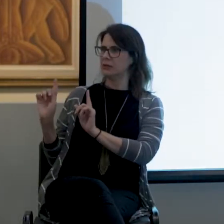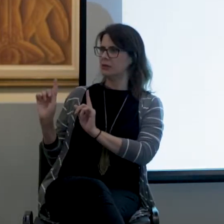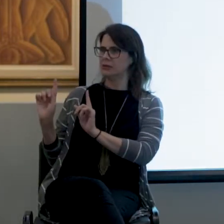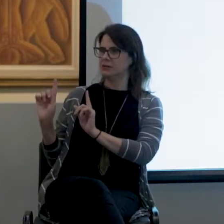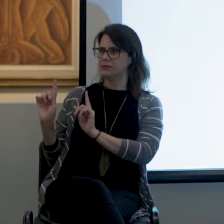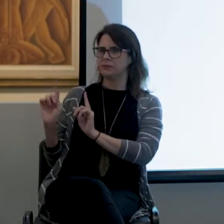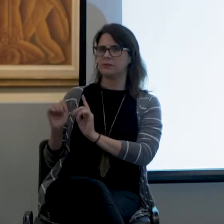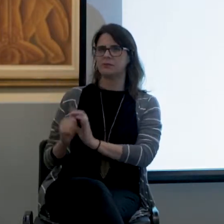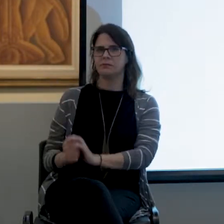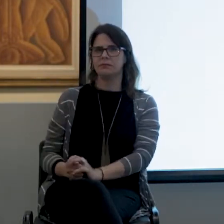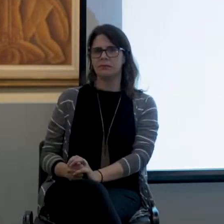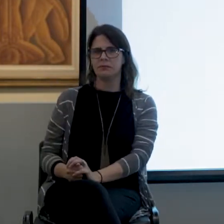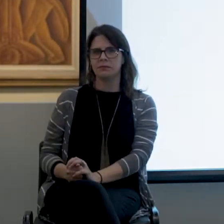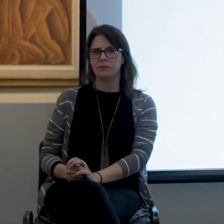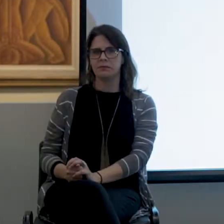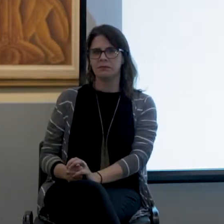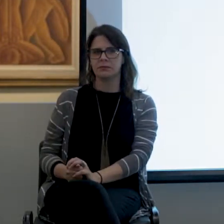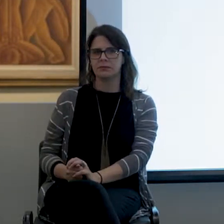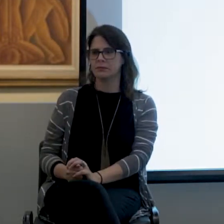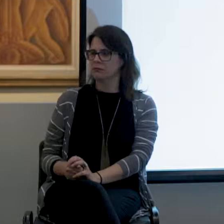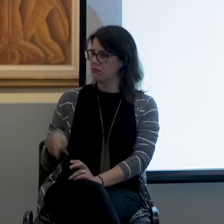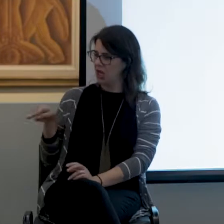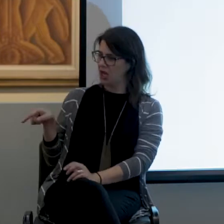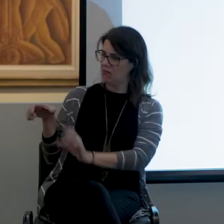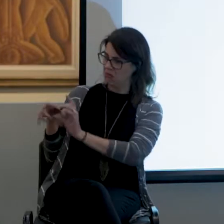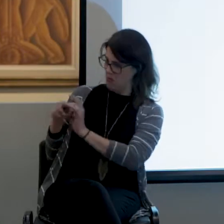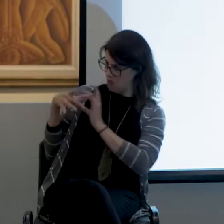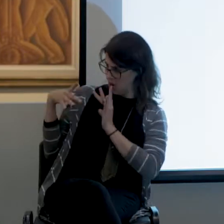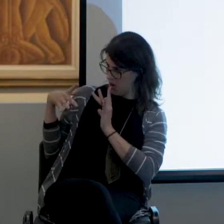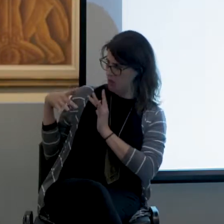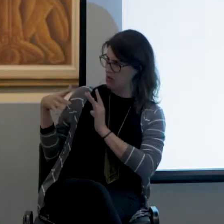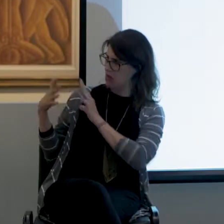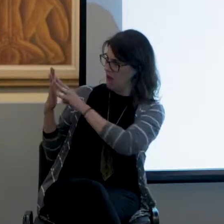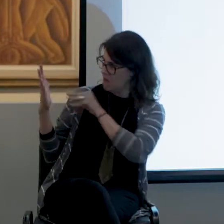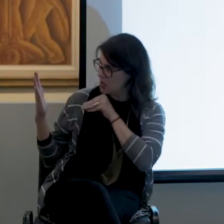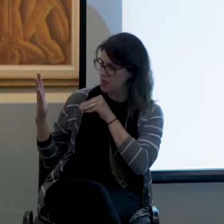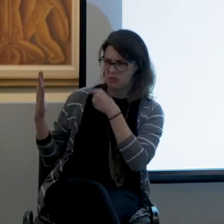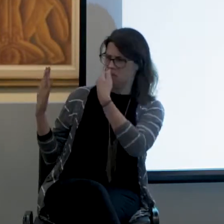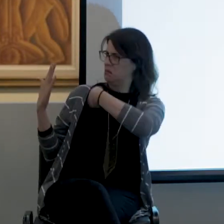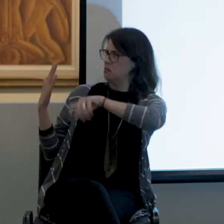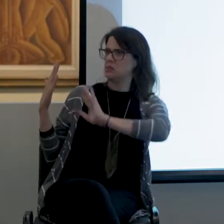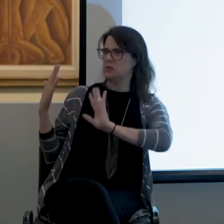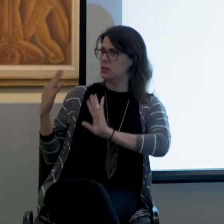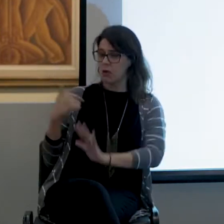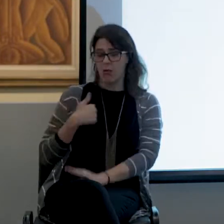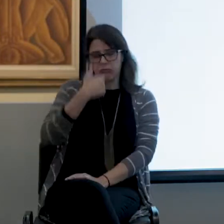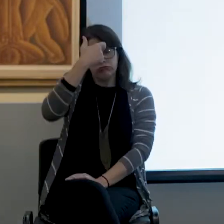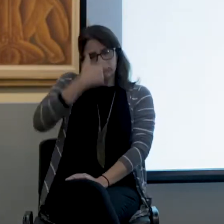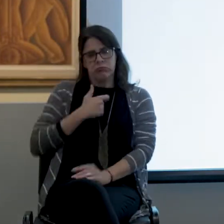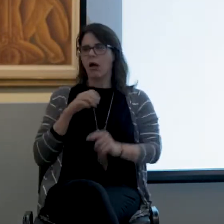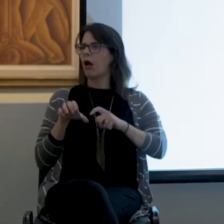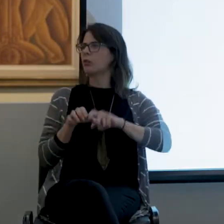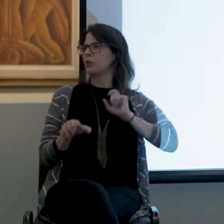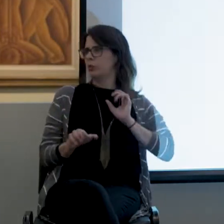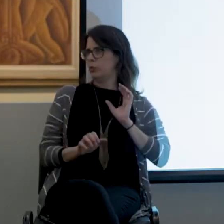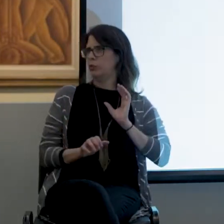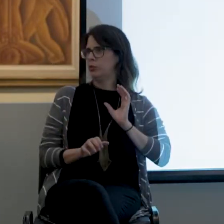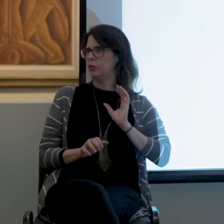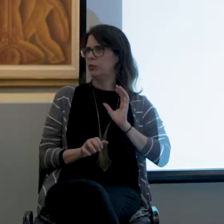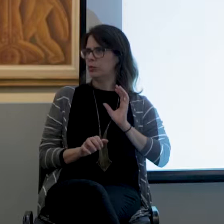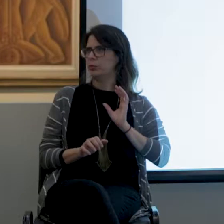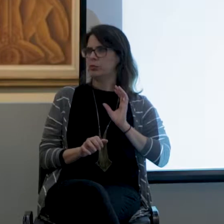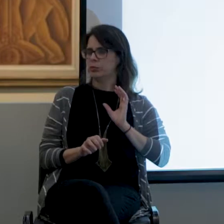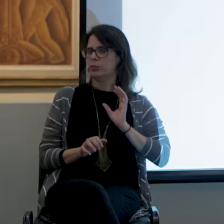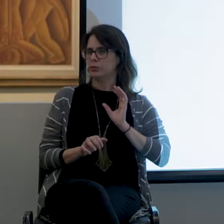do outro para se autorizar ou para ter como exemplo. Dá para entender isso? É